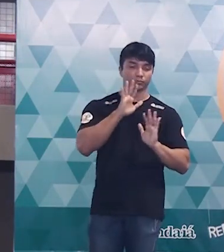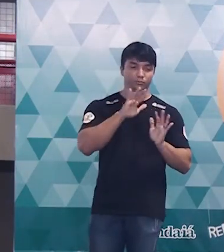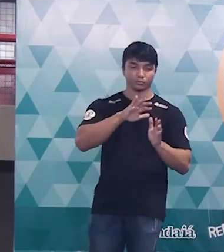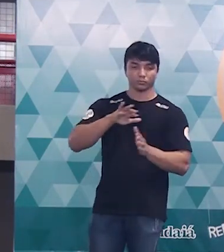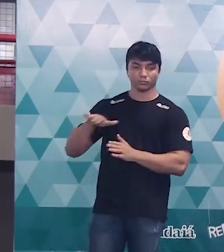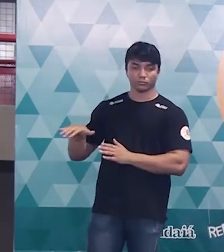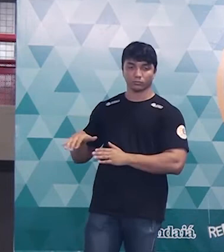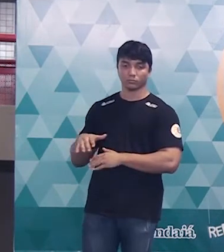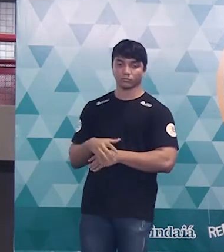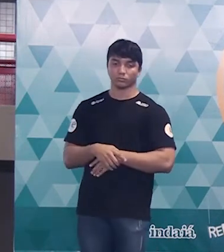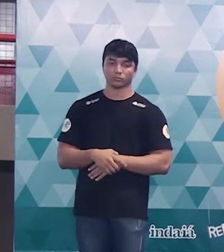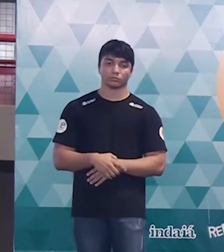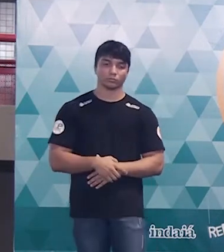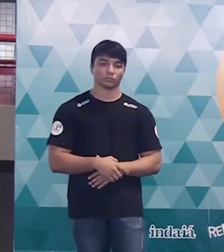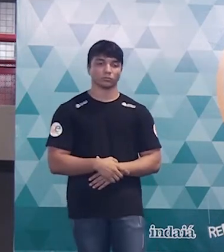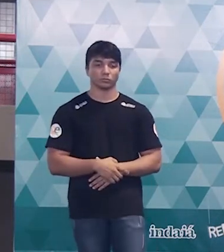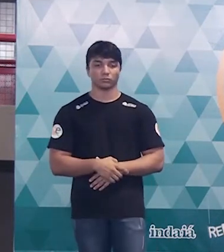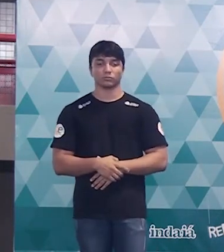exemplo.